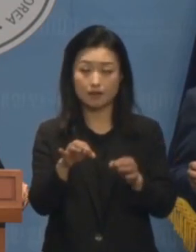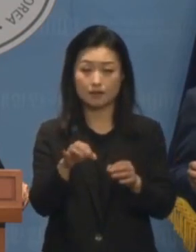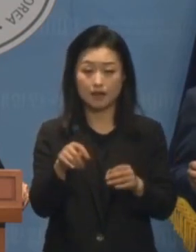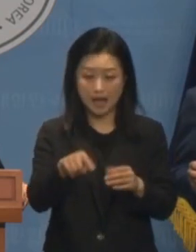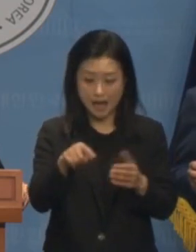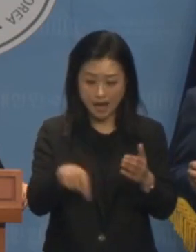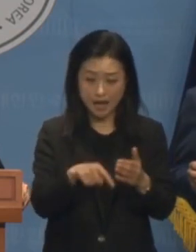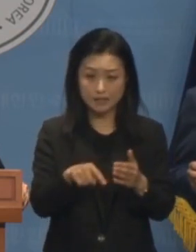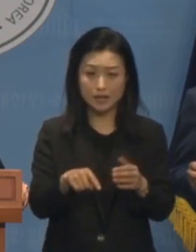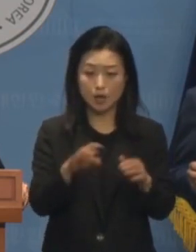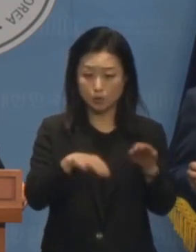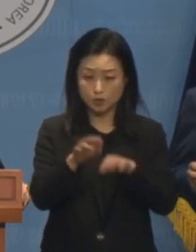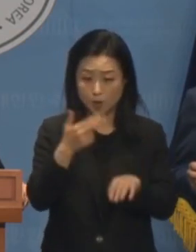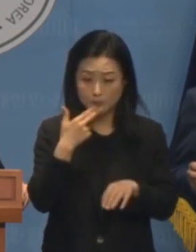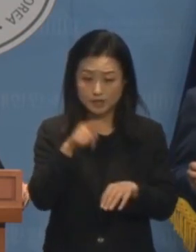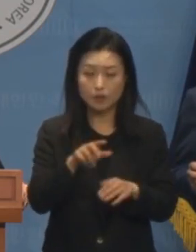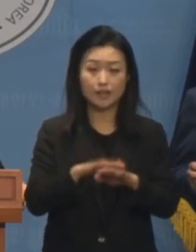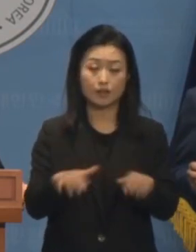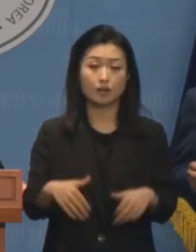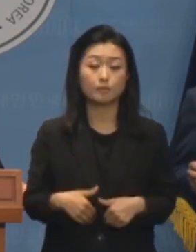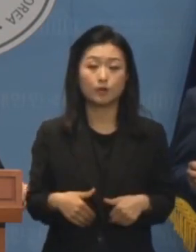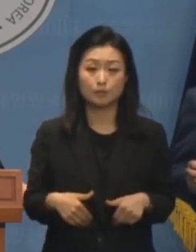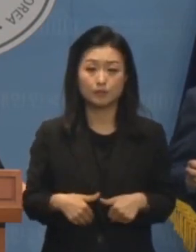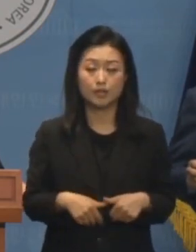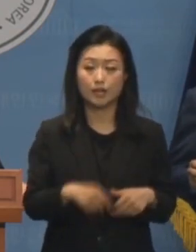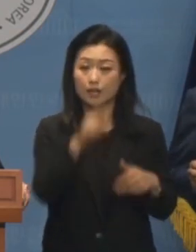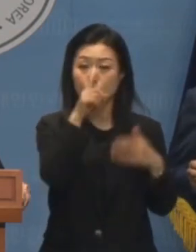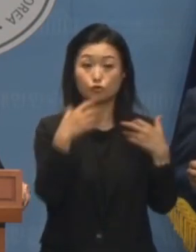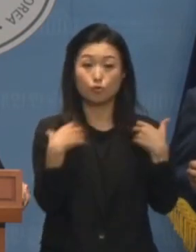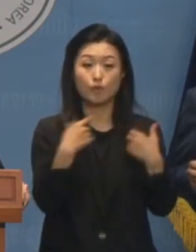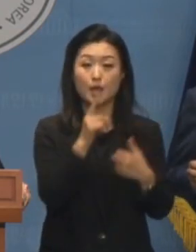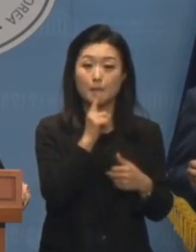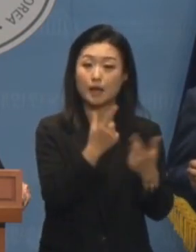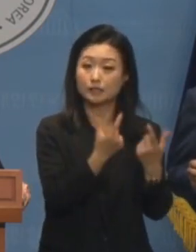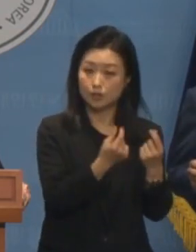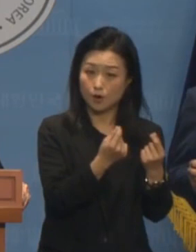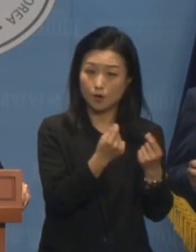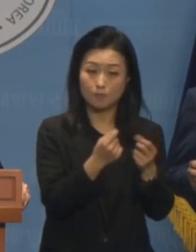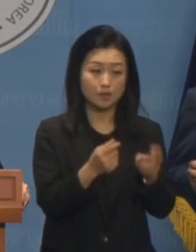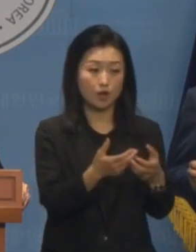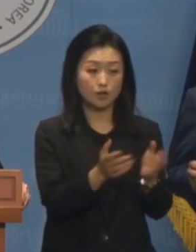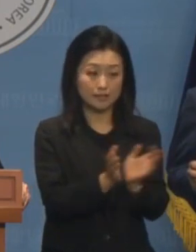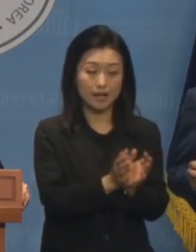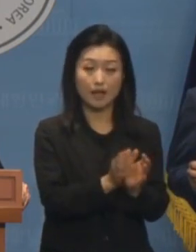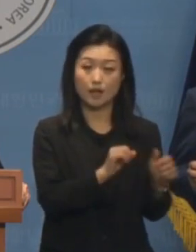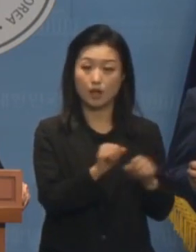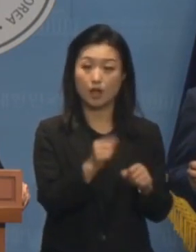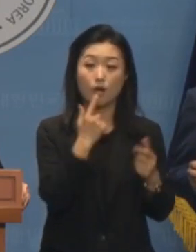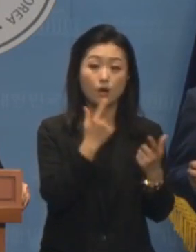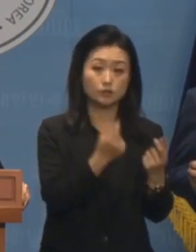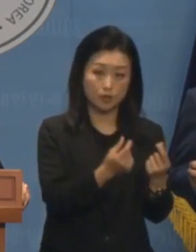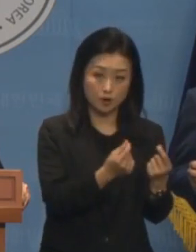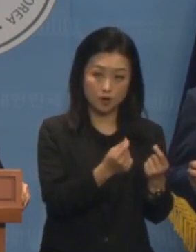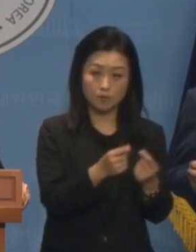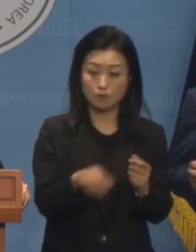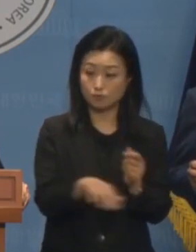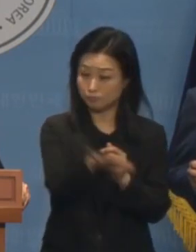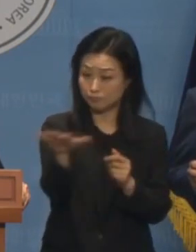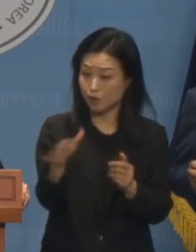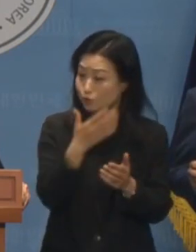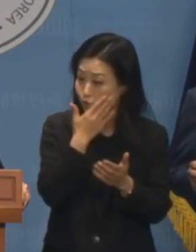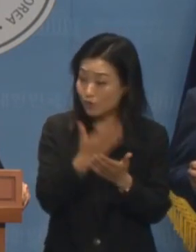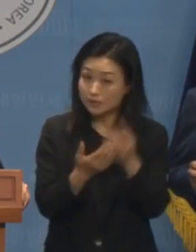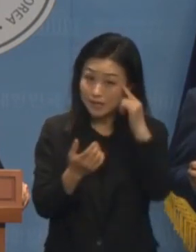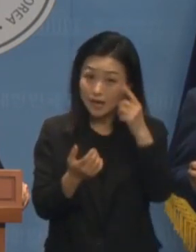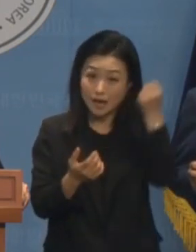사람들이기 때문입니다. 정부가 자신이 해왔던 말처럼, 그리고 여당이 자신이 해왔던 말처럼 시장을 소중히 여긴다면